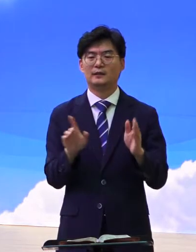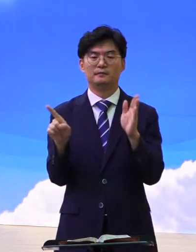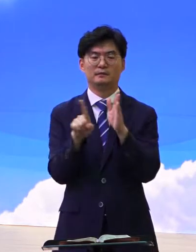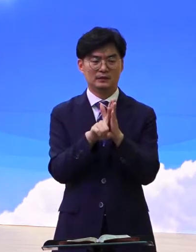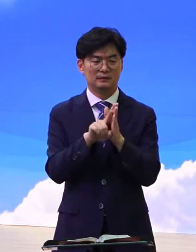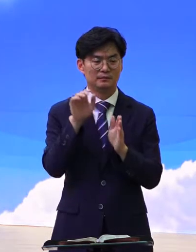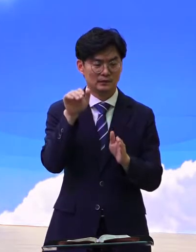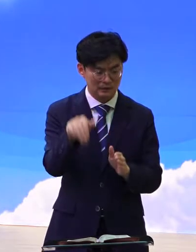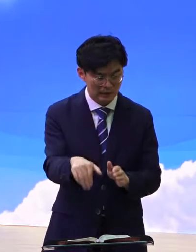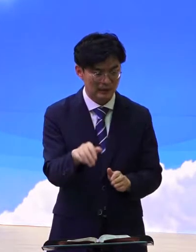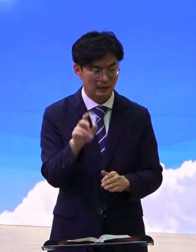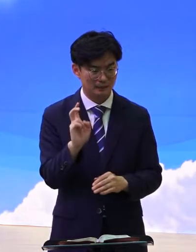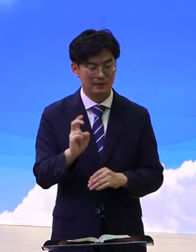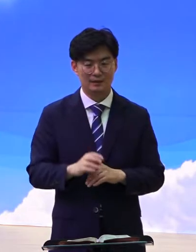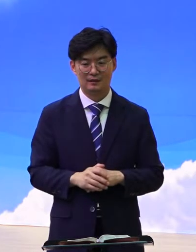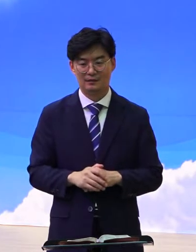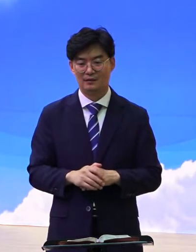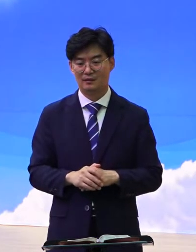합니다.